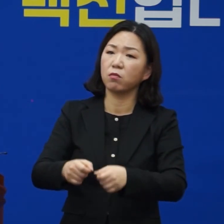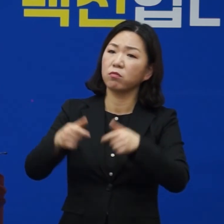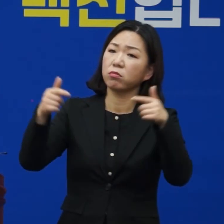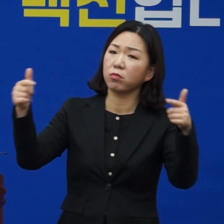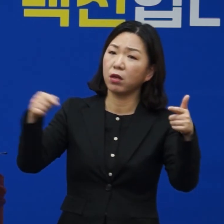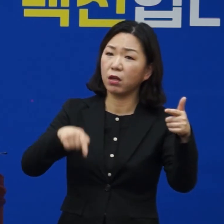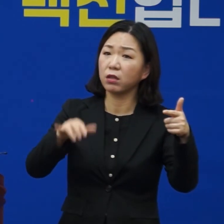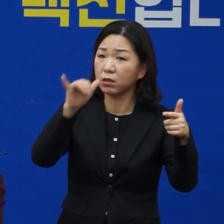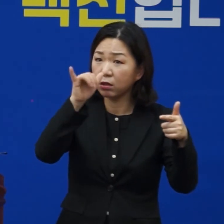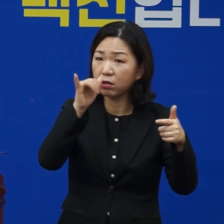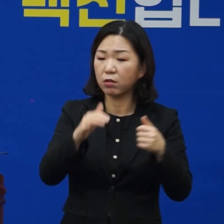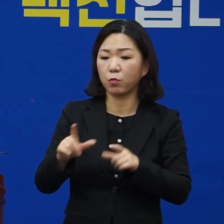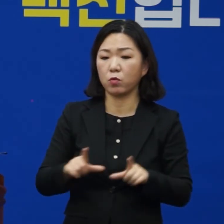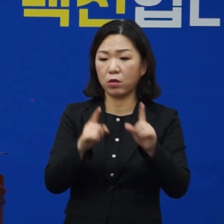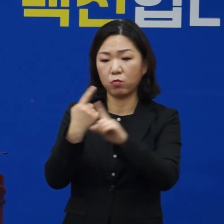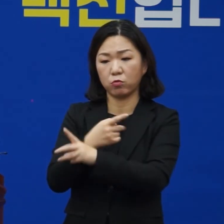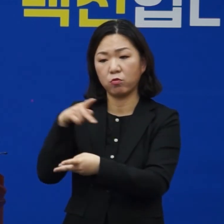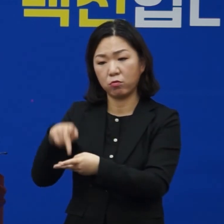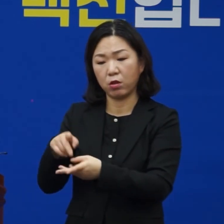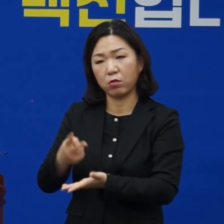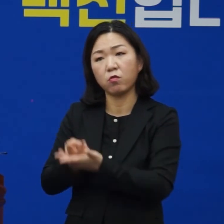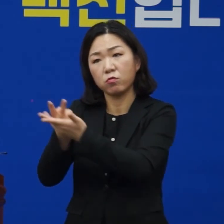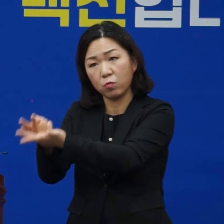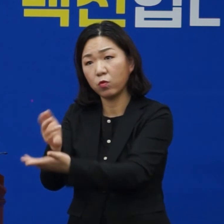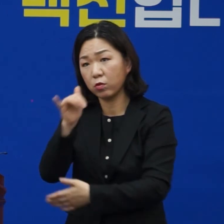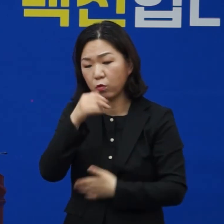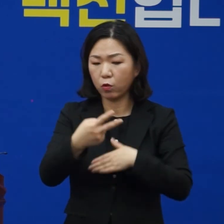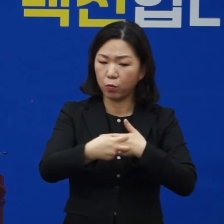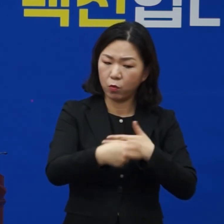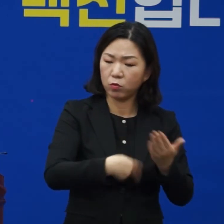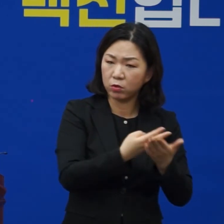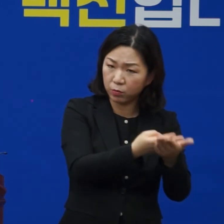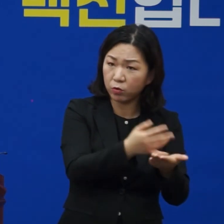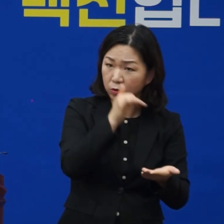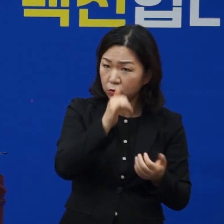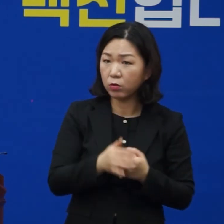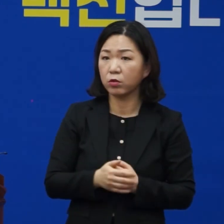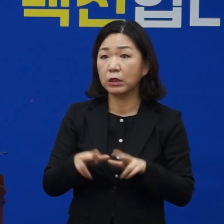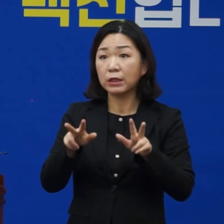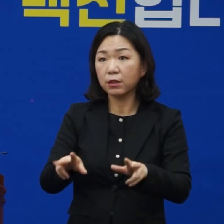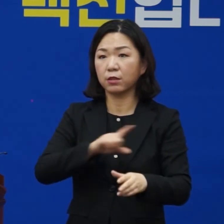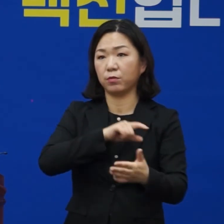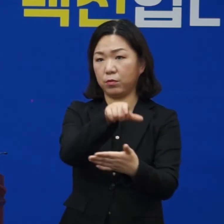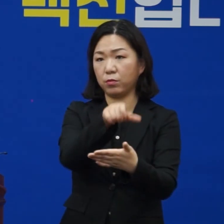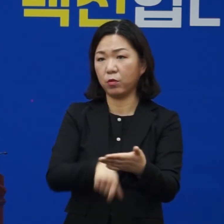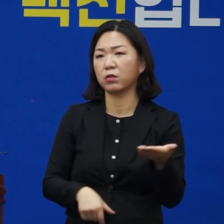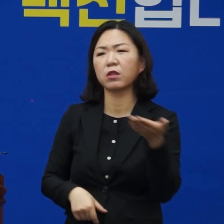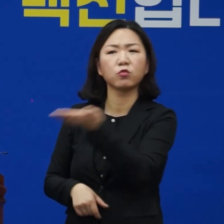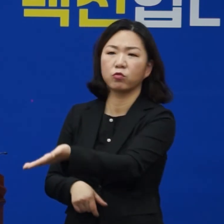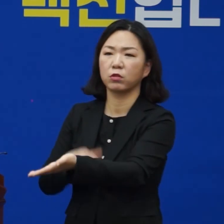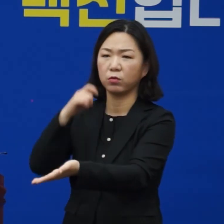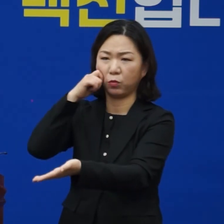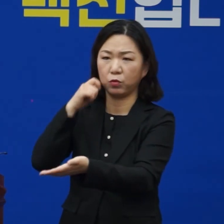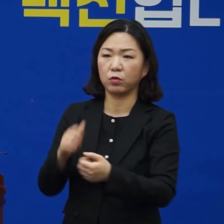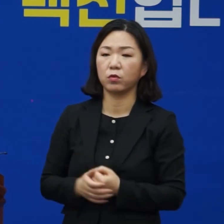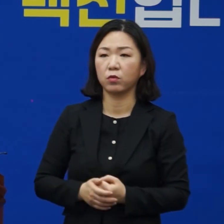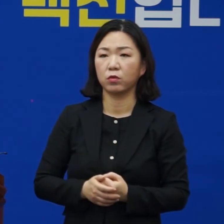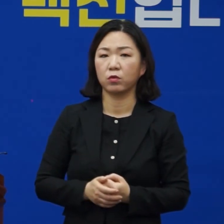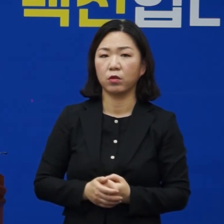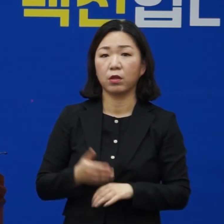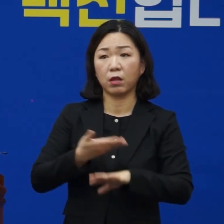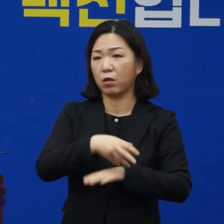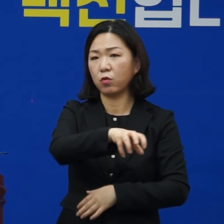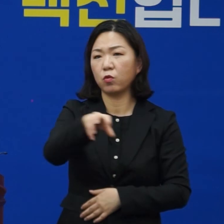되어서 생활치료센터나 병원에 가 있는 상황이 되었습니다. 지금 이제 명단을 그렇게 줄 수는 없습니다. 어디도 주고